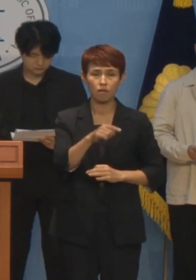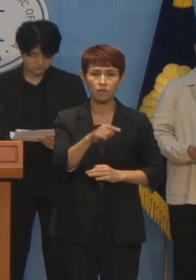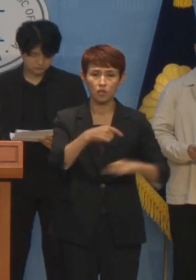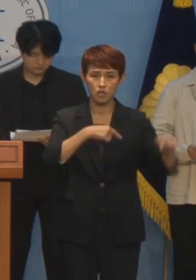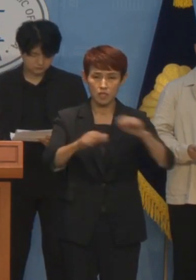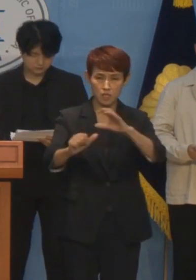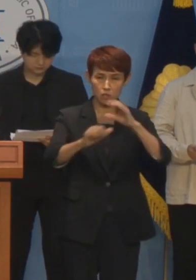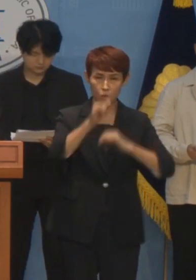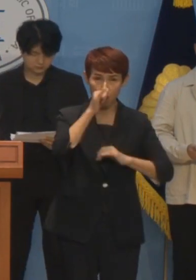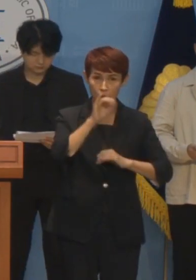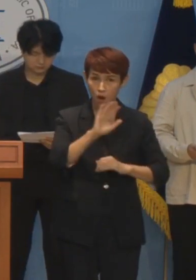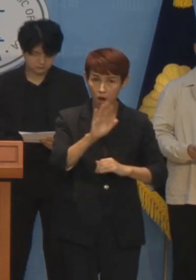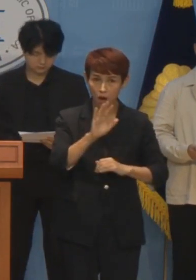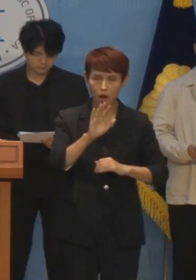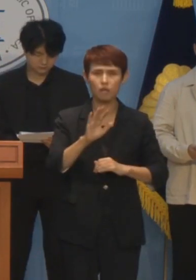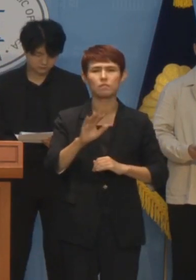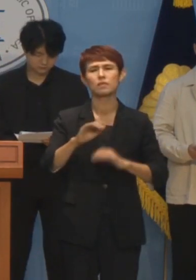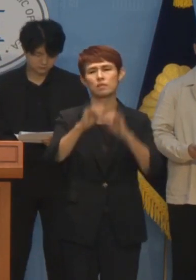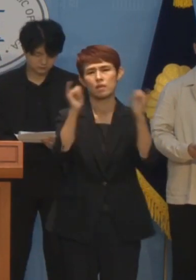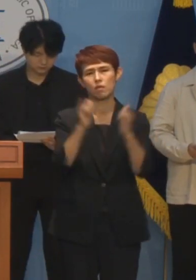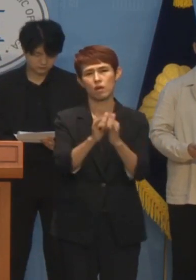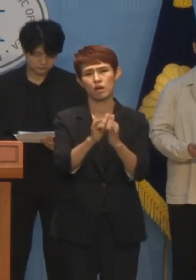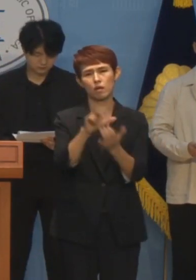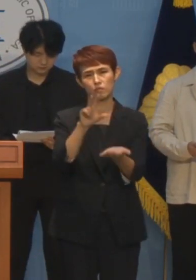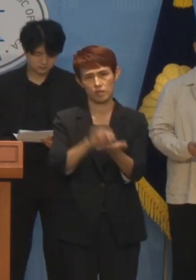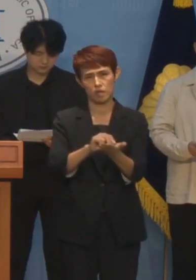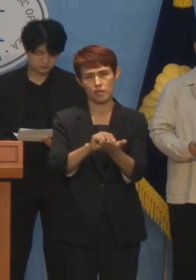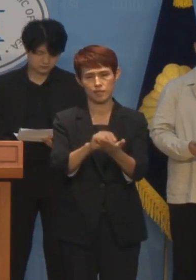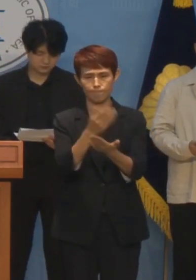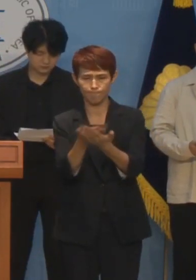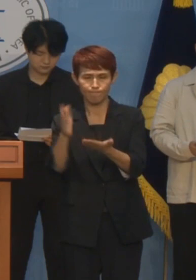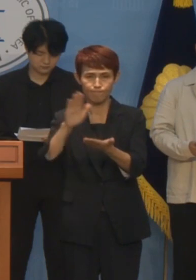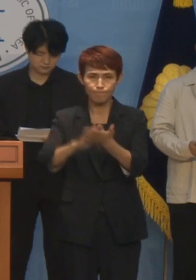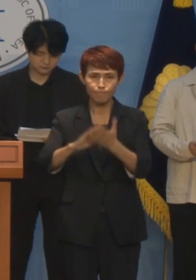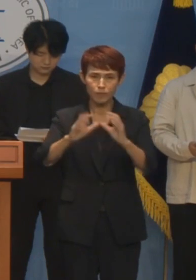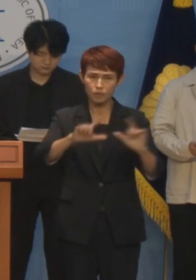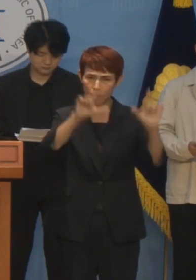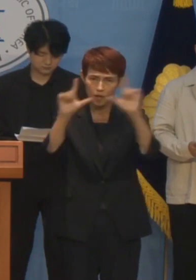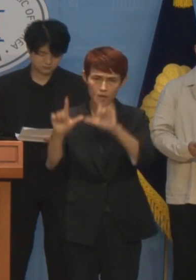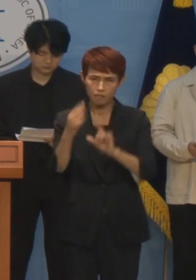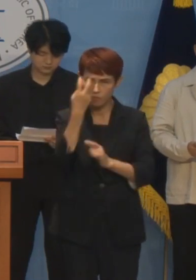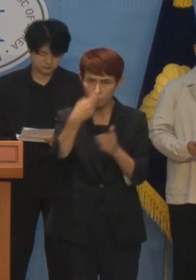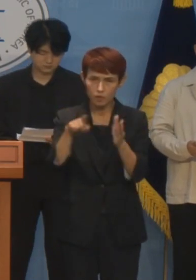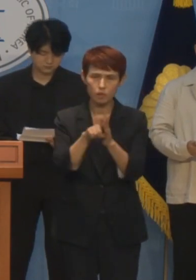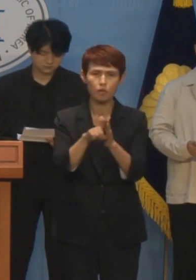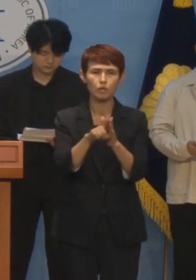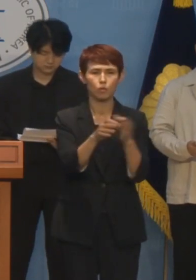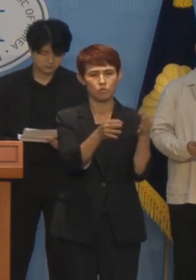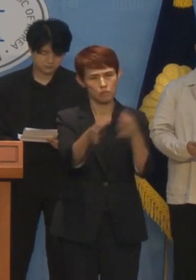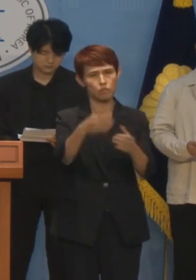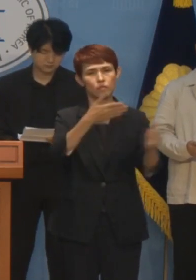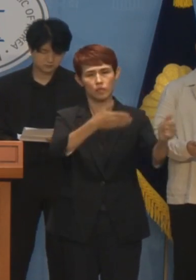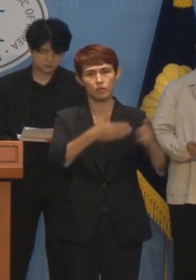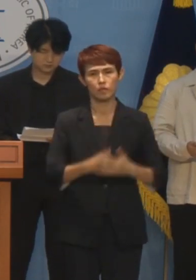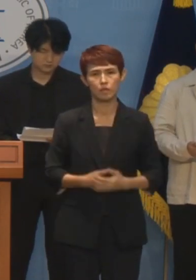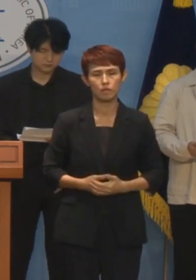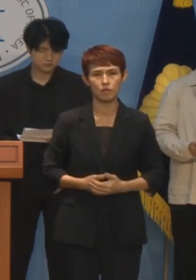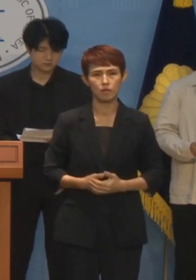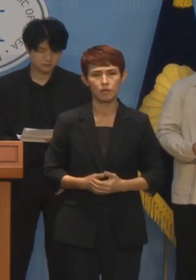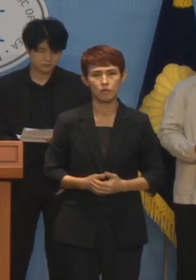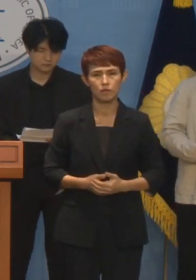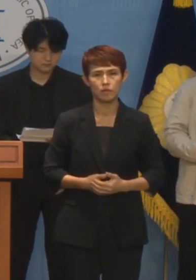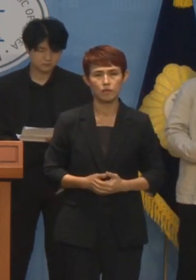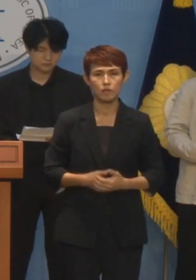이 사회의 부당한 구조를 개혁하고 민생을 살피는데 자원을 투입해 주시길 바랍니다. 조금 더